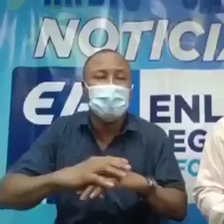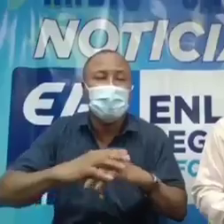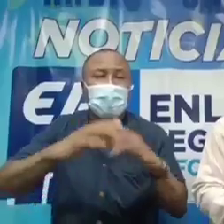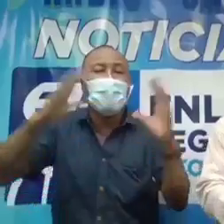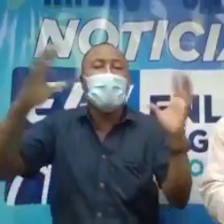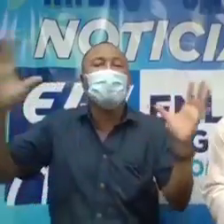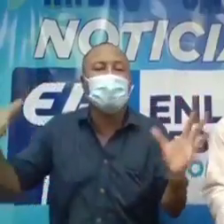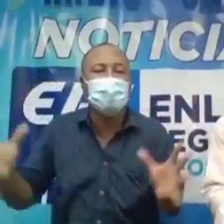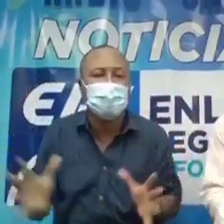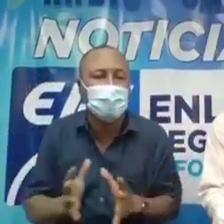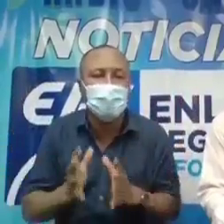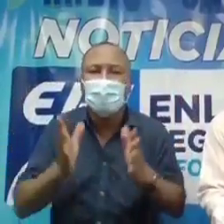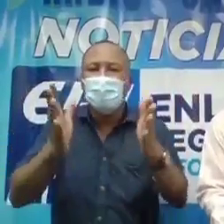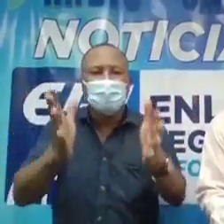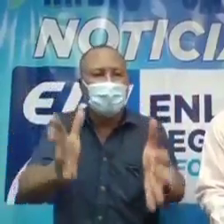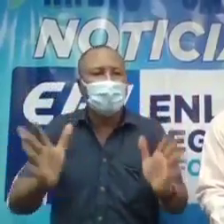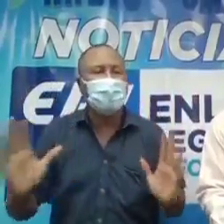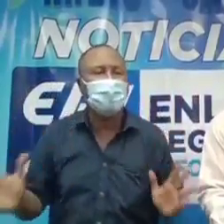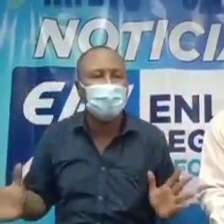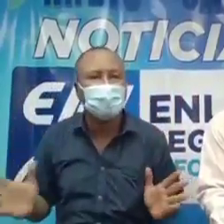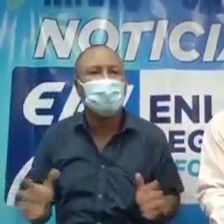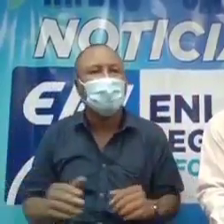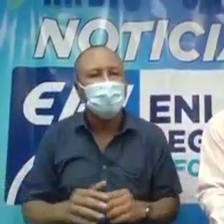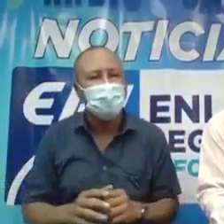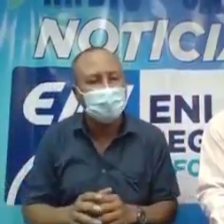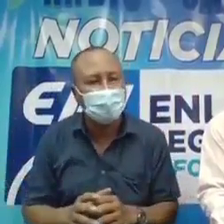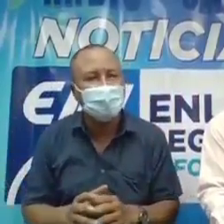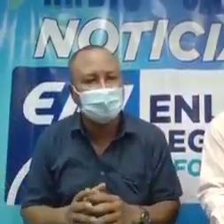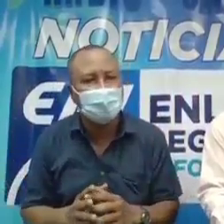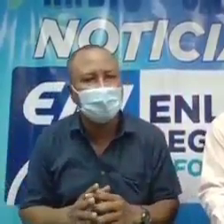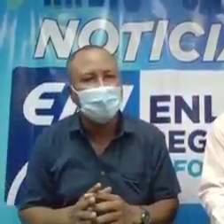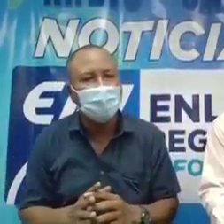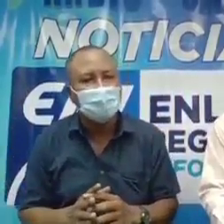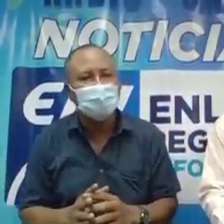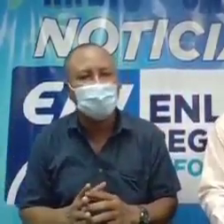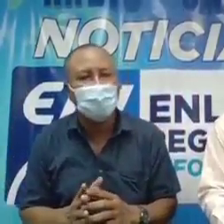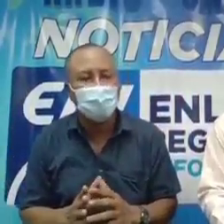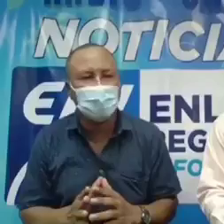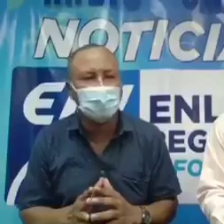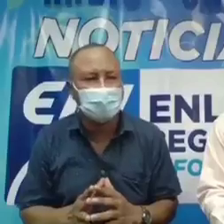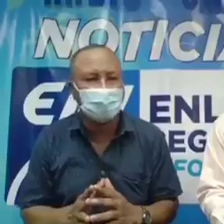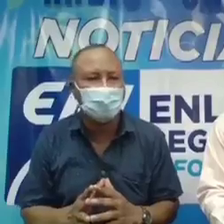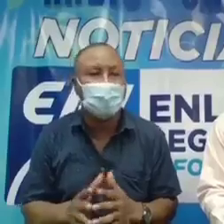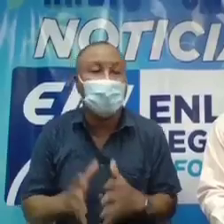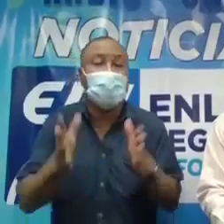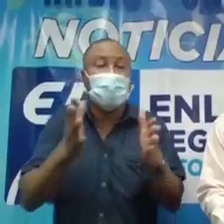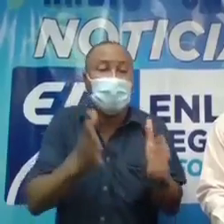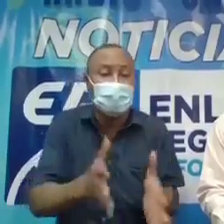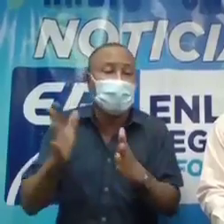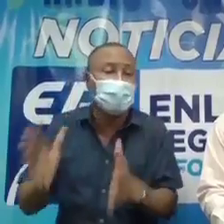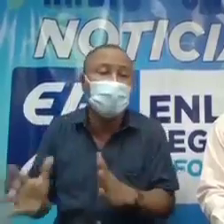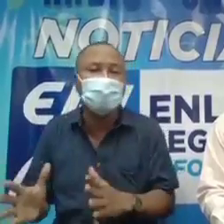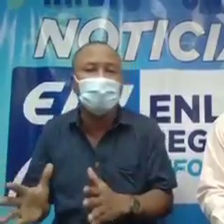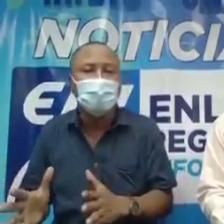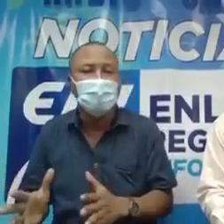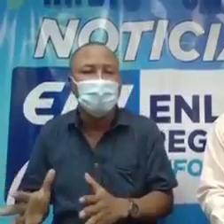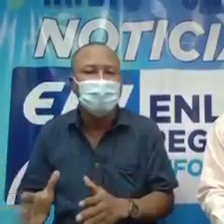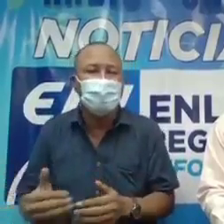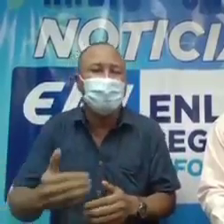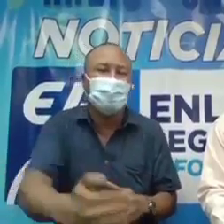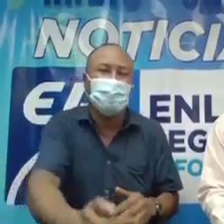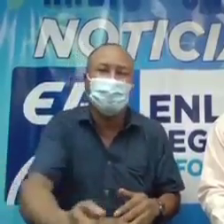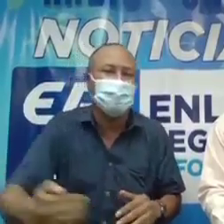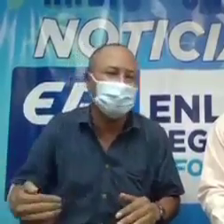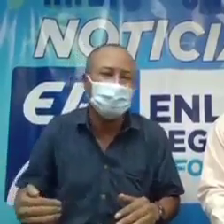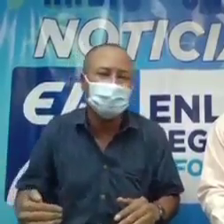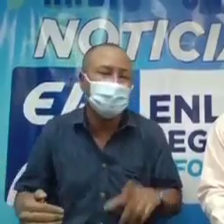Ellos hablan de la autorización para el efecto de ese tipo de contrato, cuando comprometa recursos,